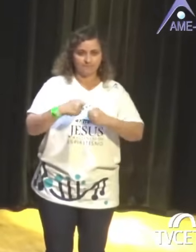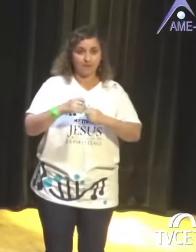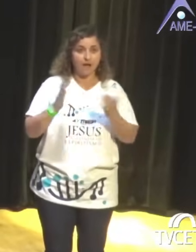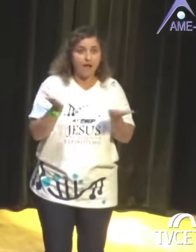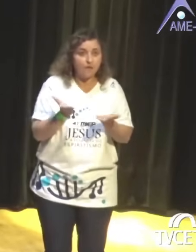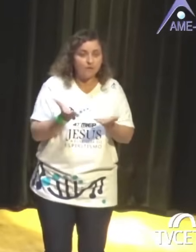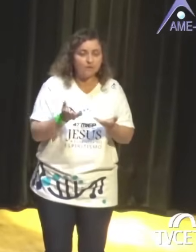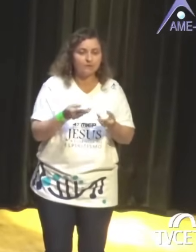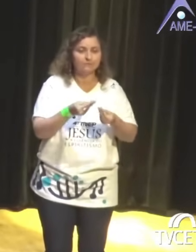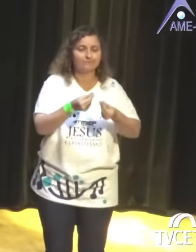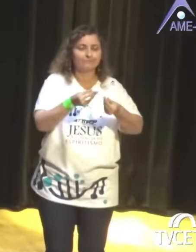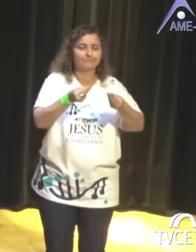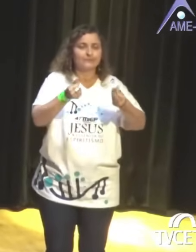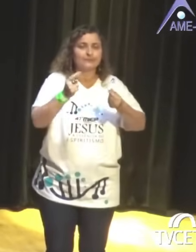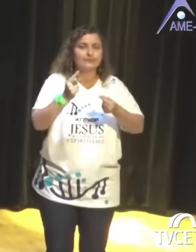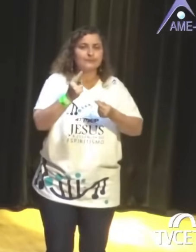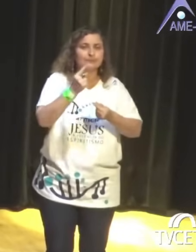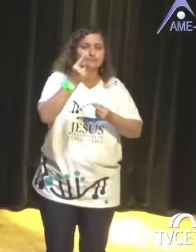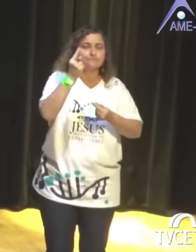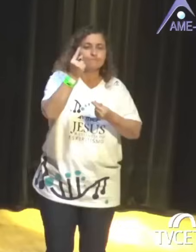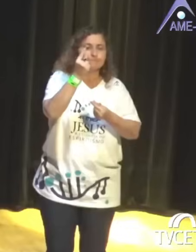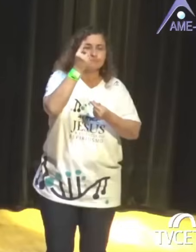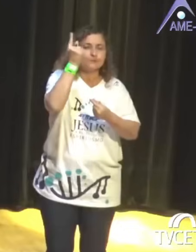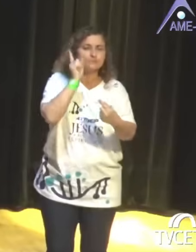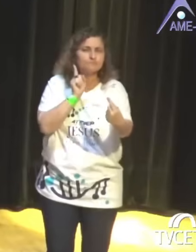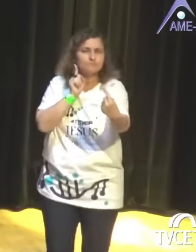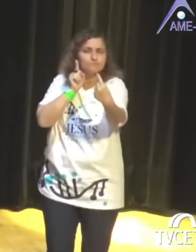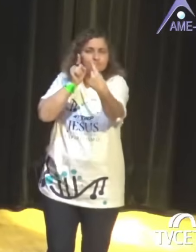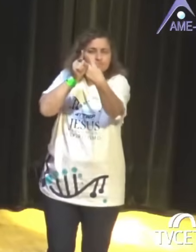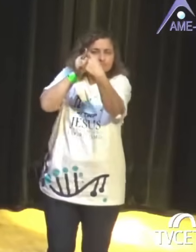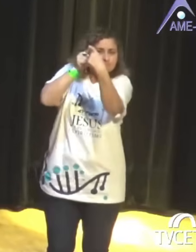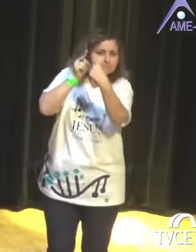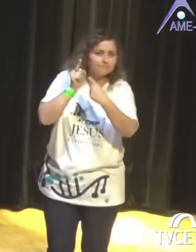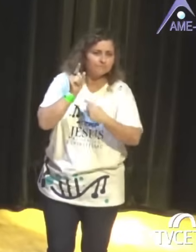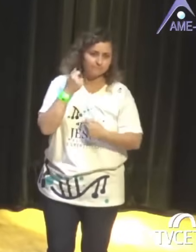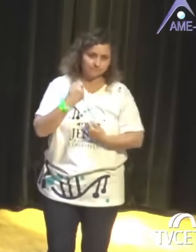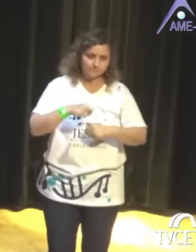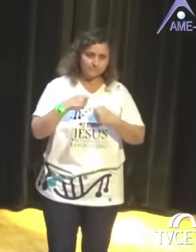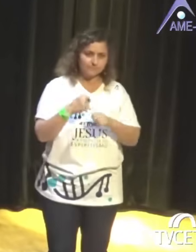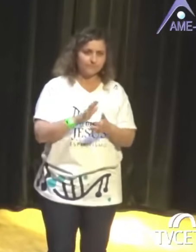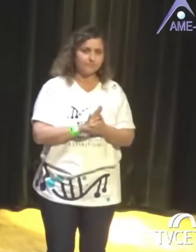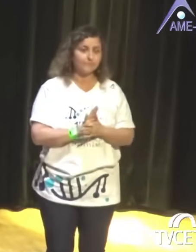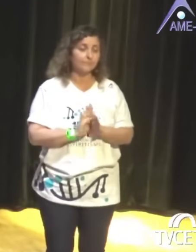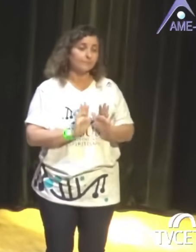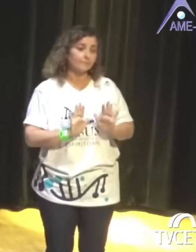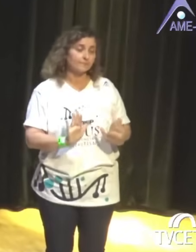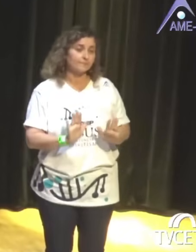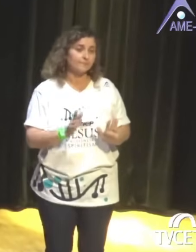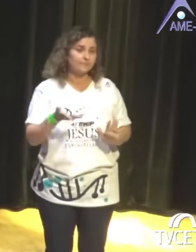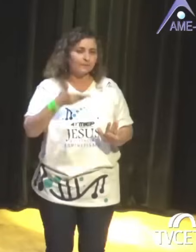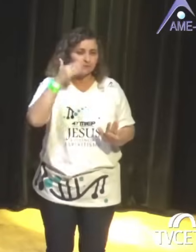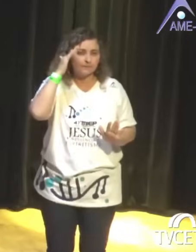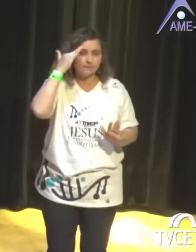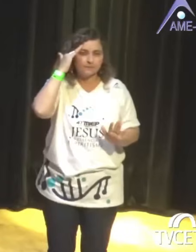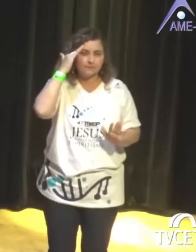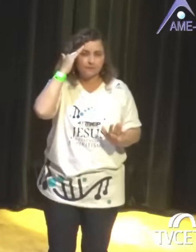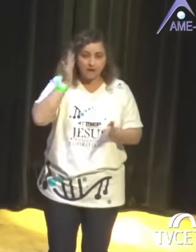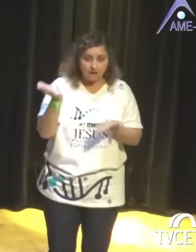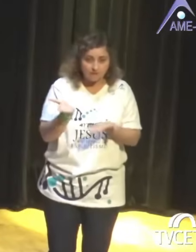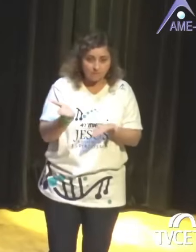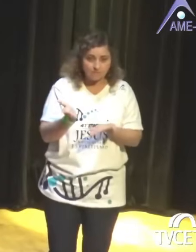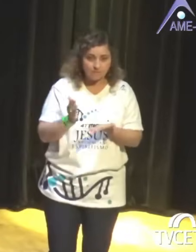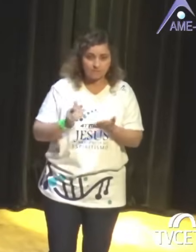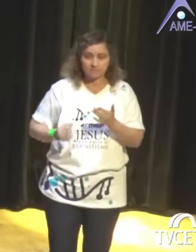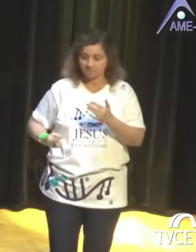qualidade no movimento e Com esse pequeno